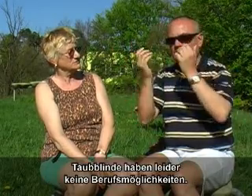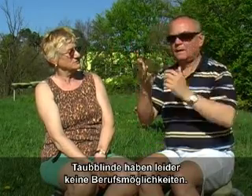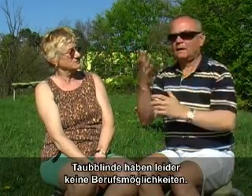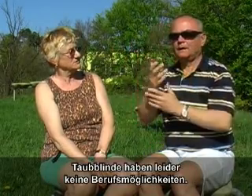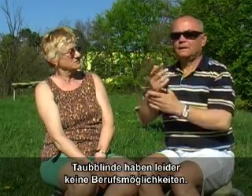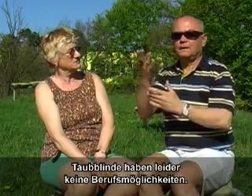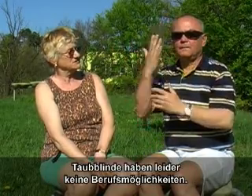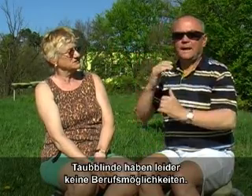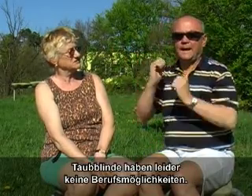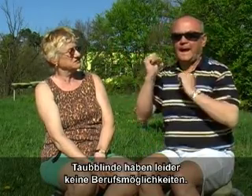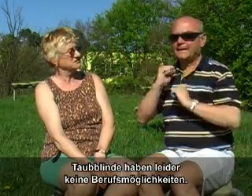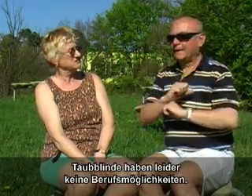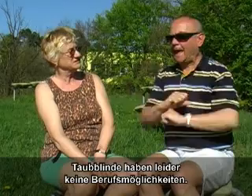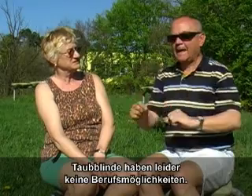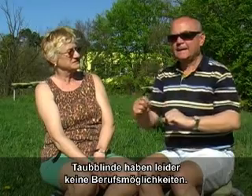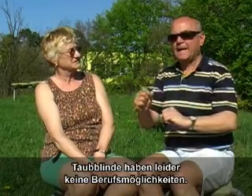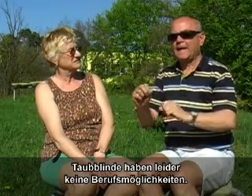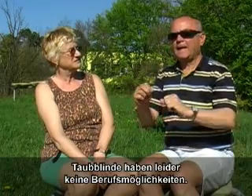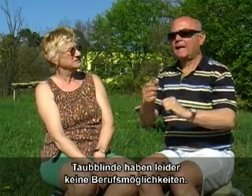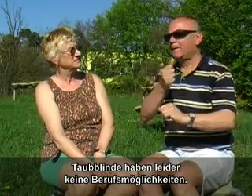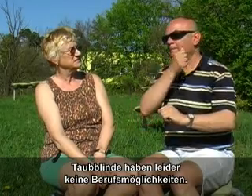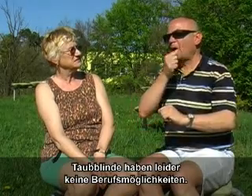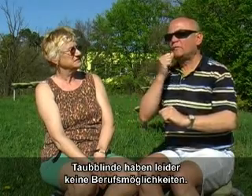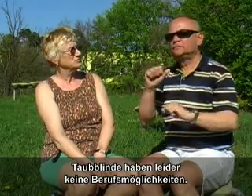Taubblinde dagegen haben leider keine Berufsmöglichkeiten.